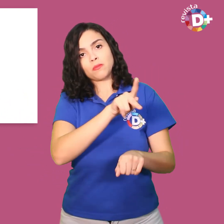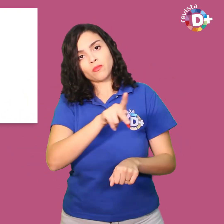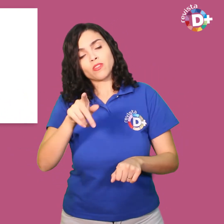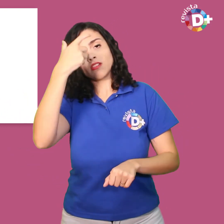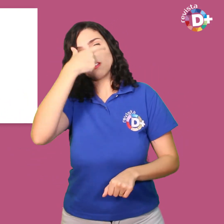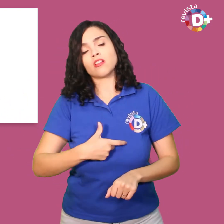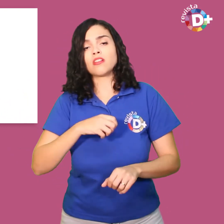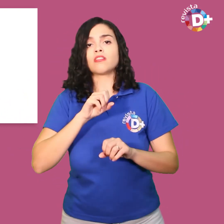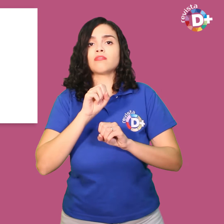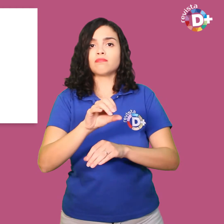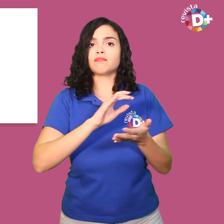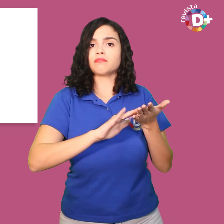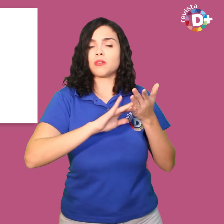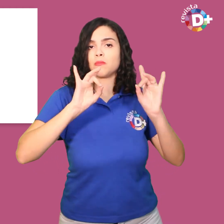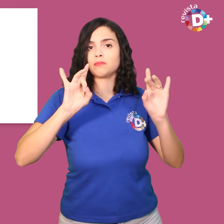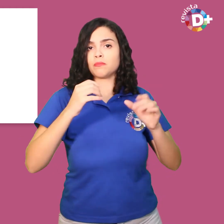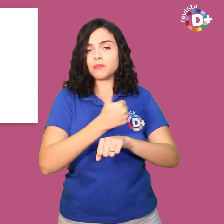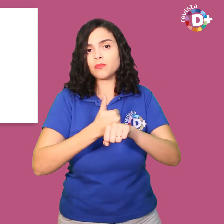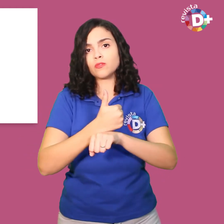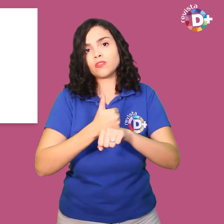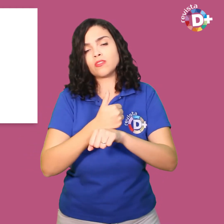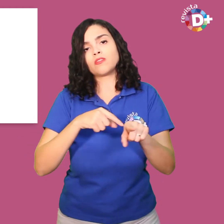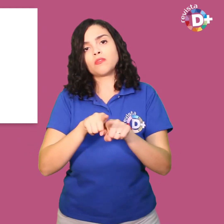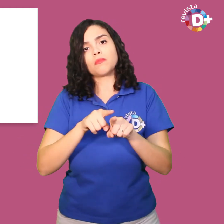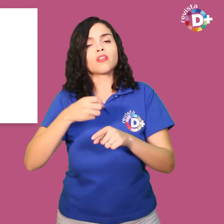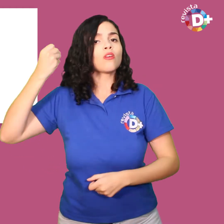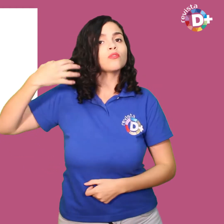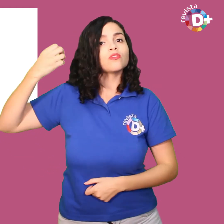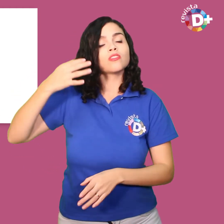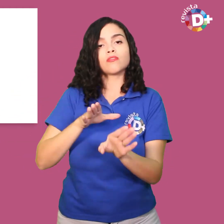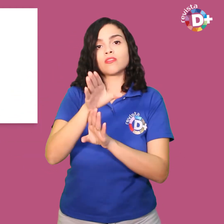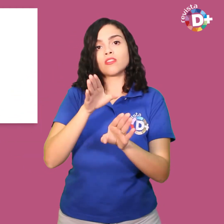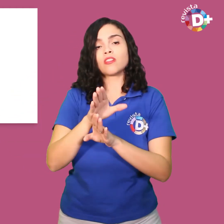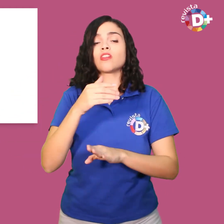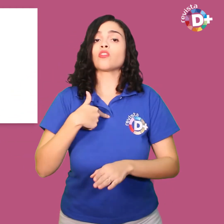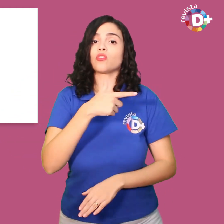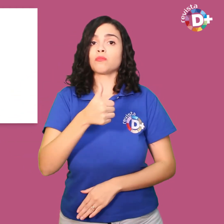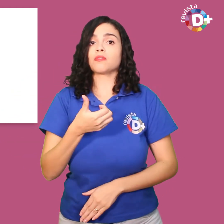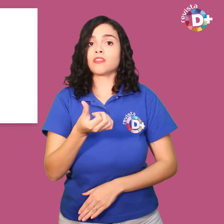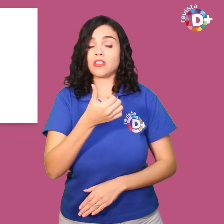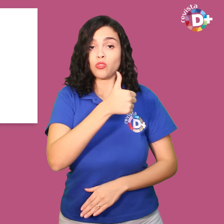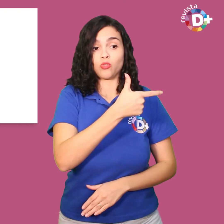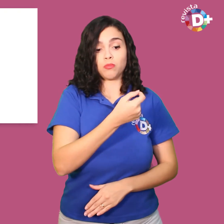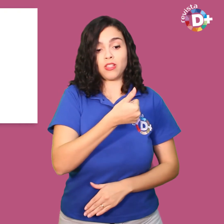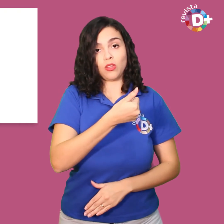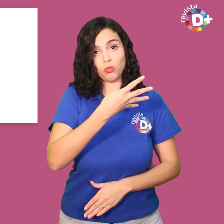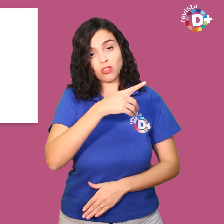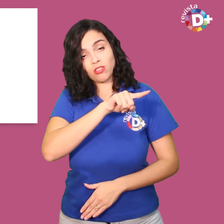e consultora em audiodescrição. Atuei de 2014 a 2016 na equipe técnica da Secretaria Municipal dos